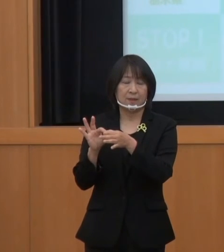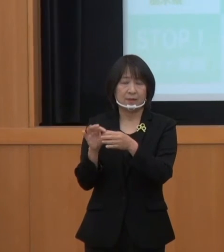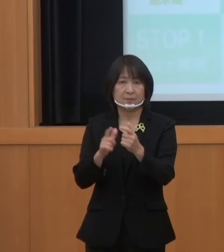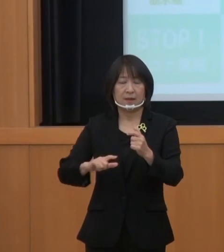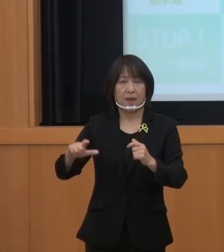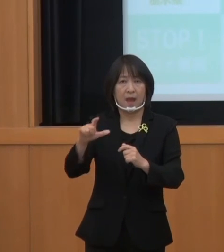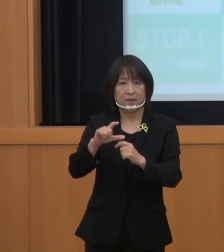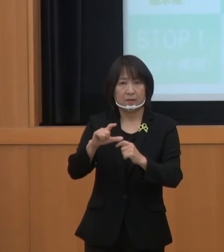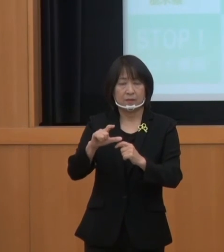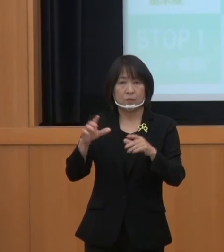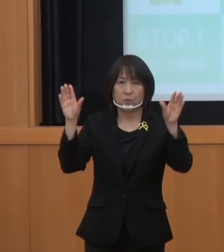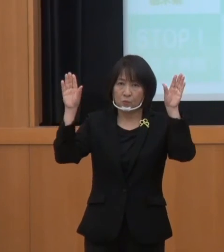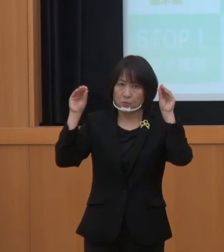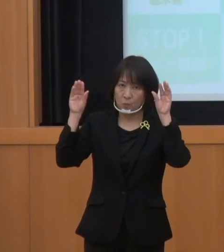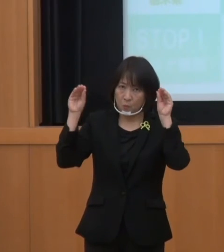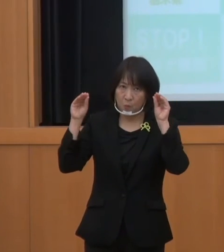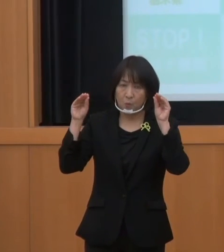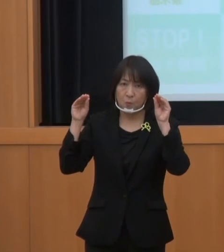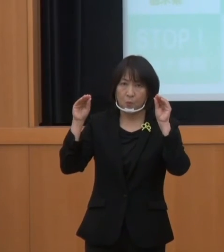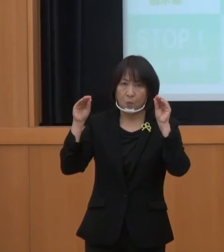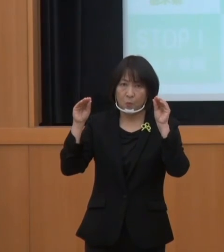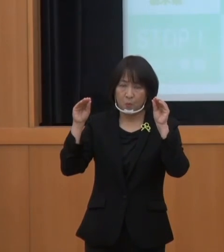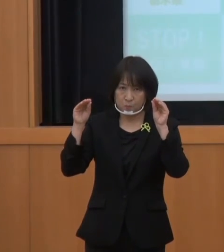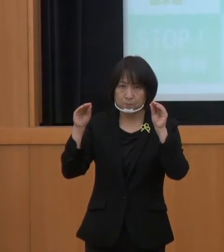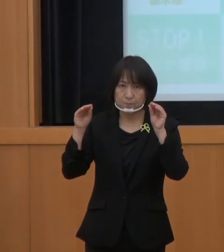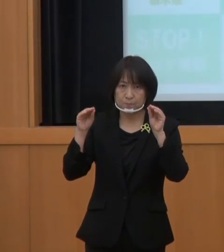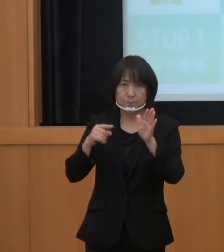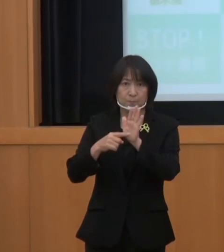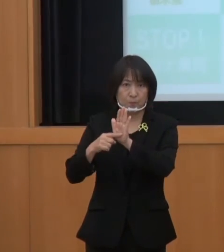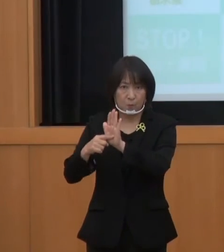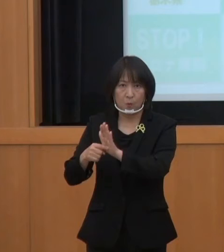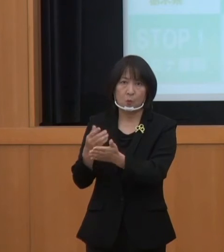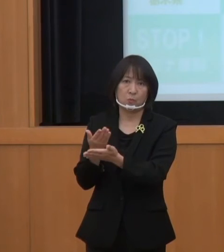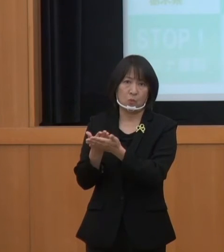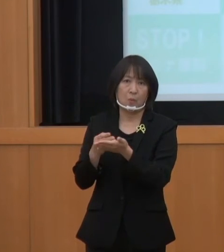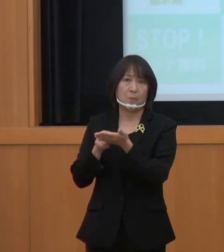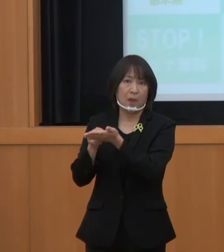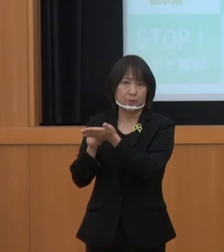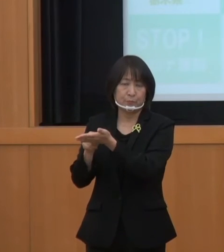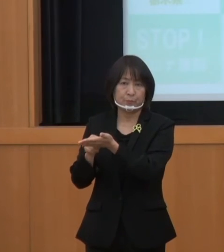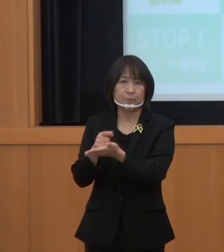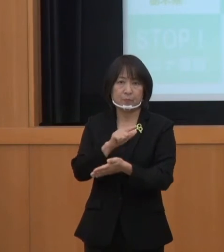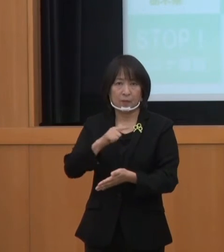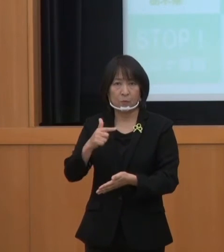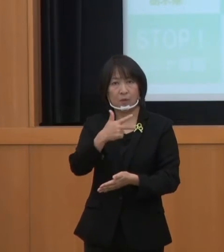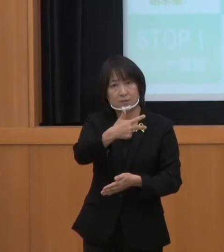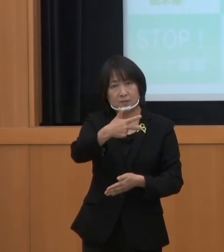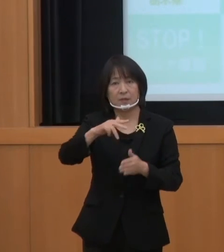る情報提示を求めるなど、引き続き市町が